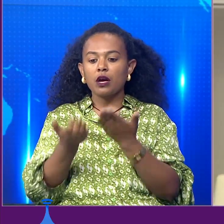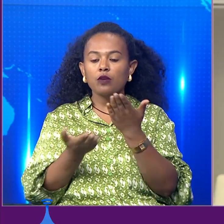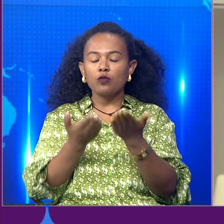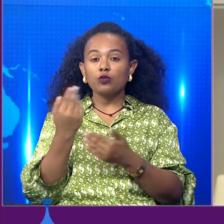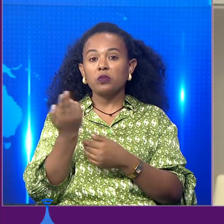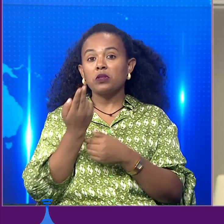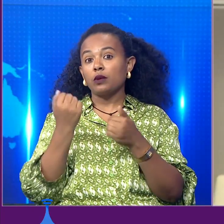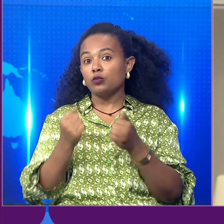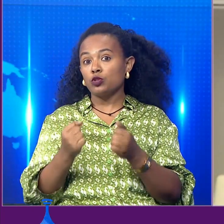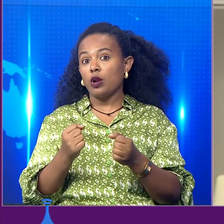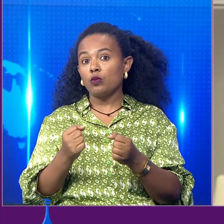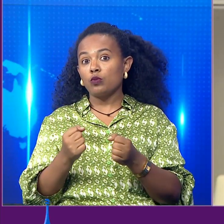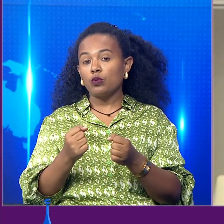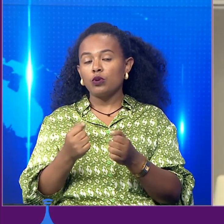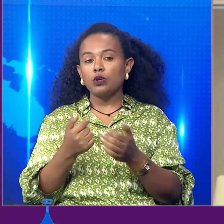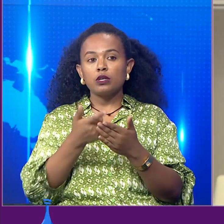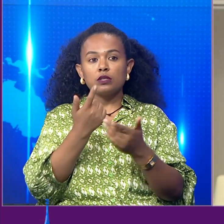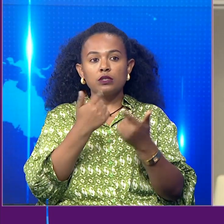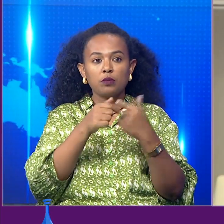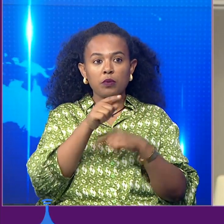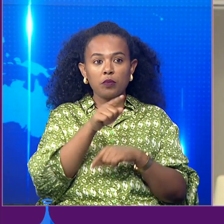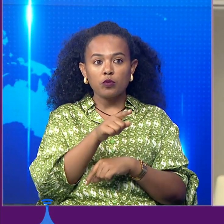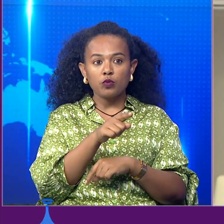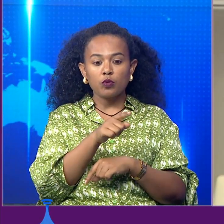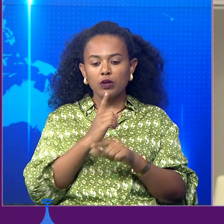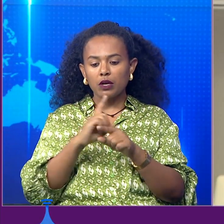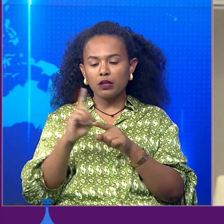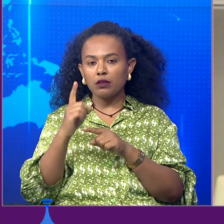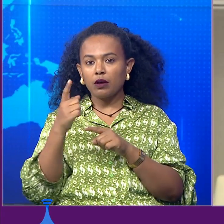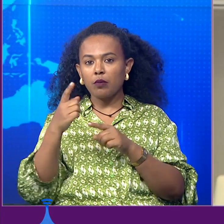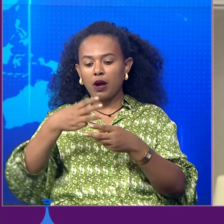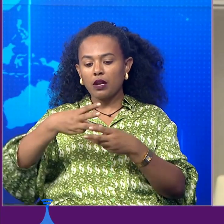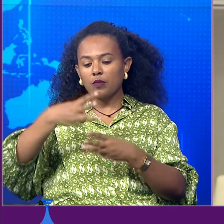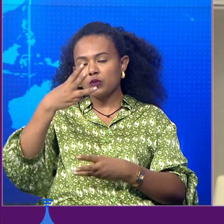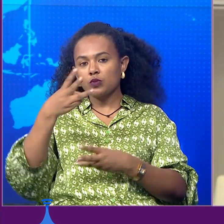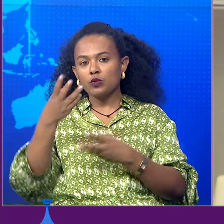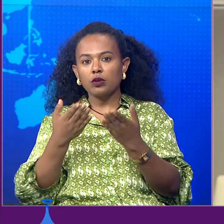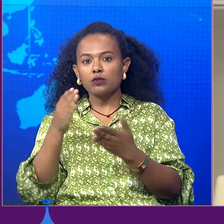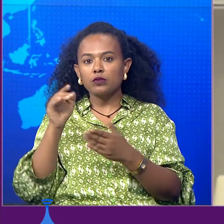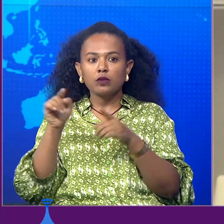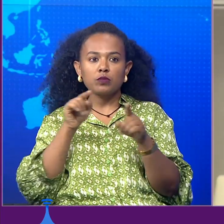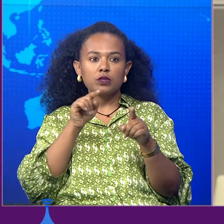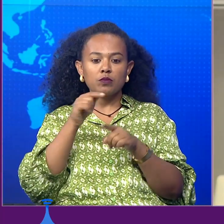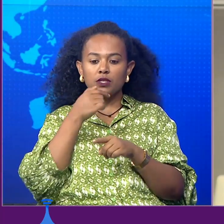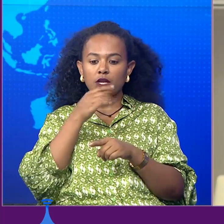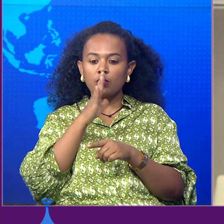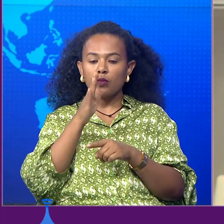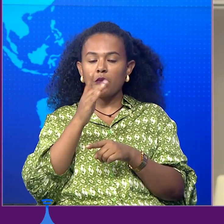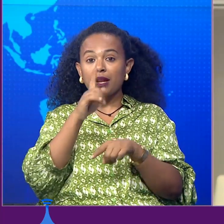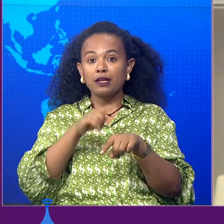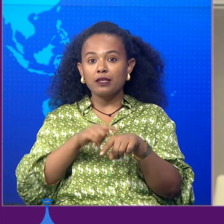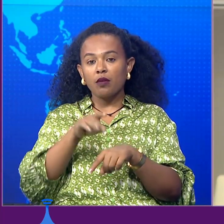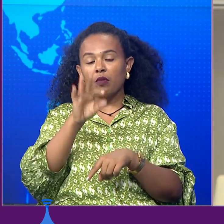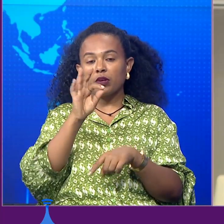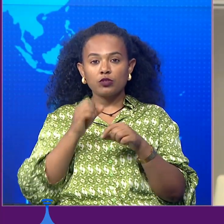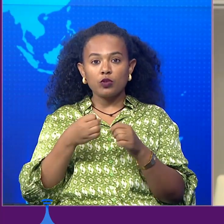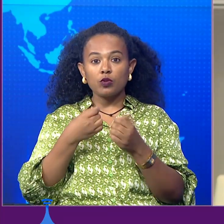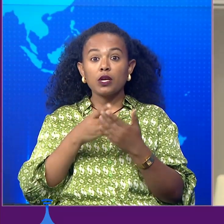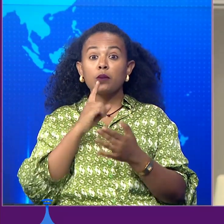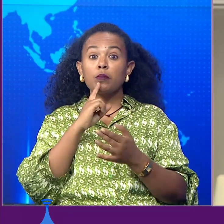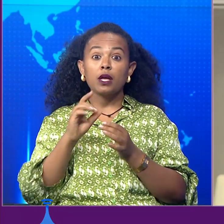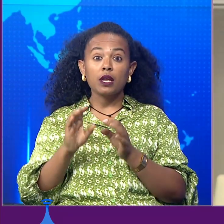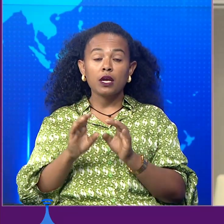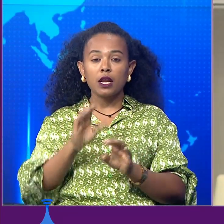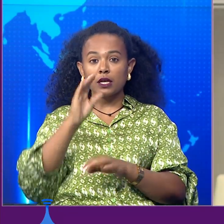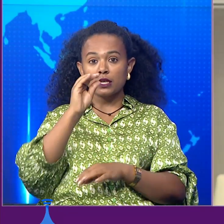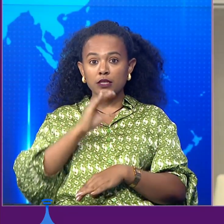ይችላሉ። እዚህ ቢመጡም ደግሞ ቀጥታ በአንድ መስኮት አገልግሎት የትም እዛም እዚህም ሳይሄዱ አንዴ ማግኘት ይችላሉ። ይሄ ምን ያደርጋል?